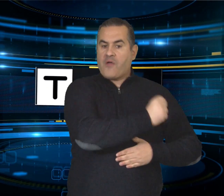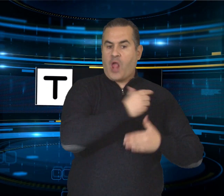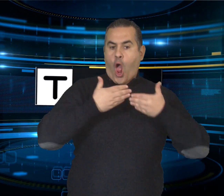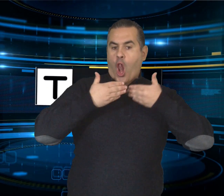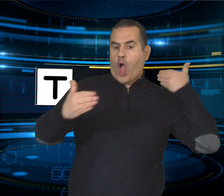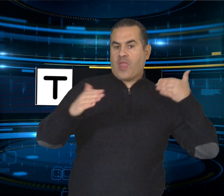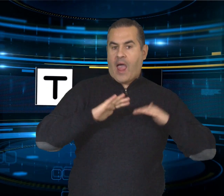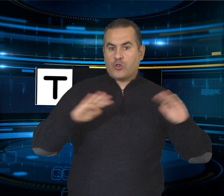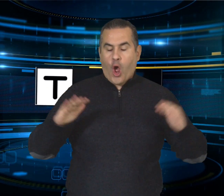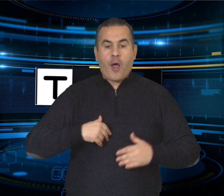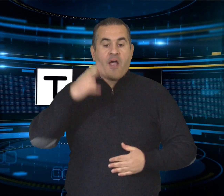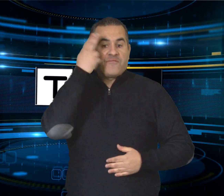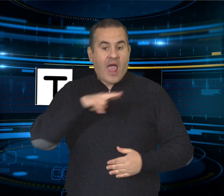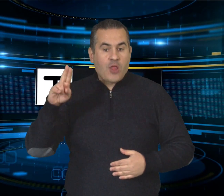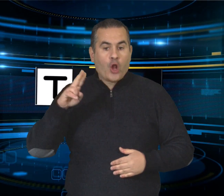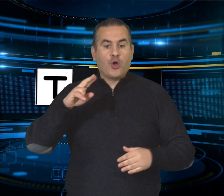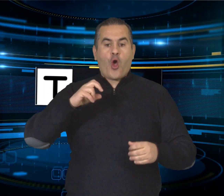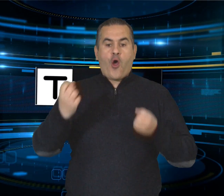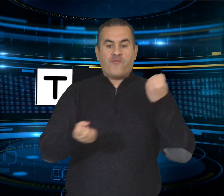sulla 554.